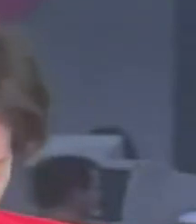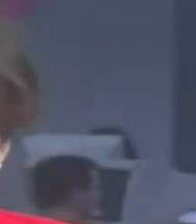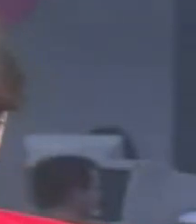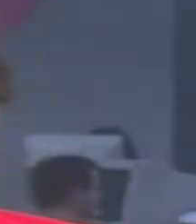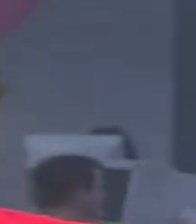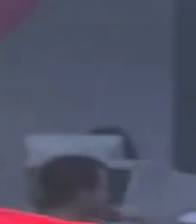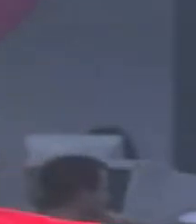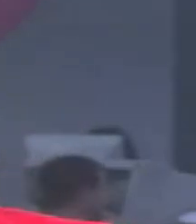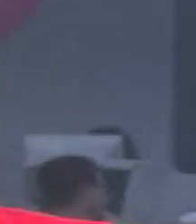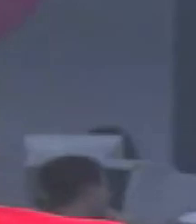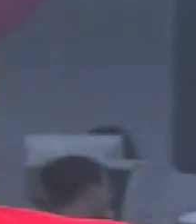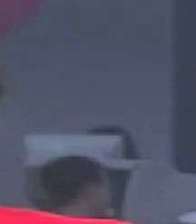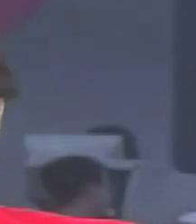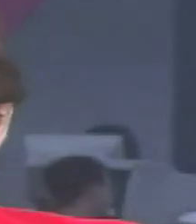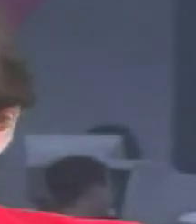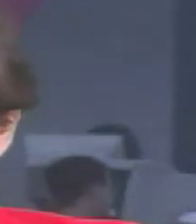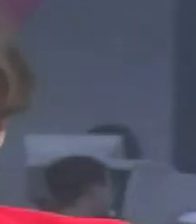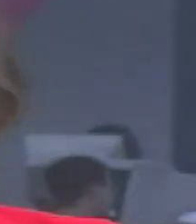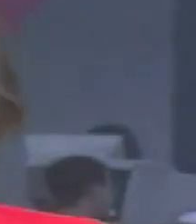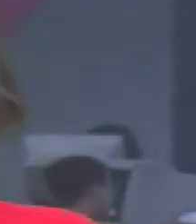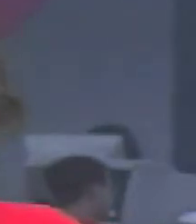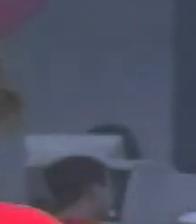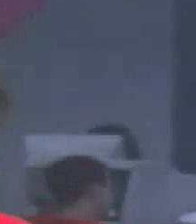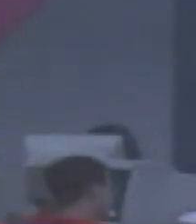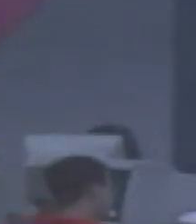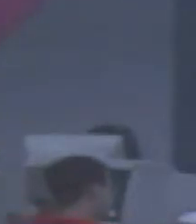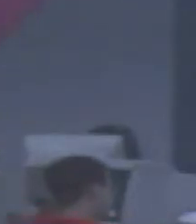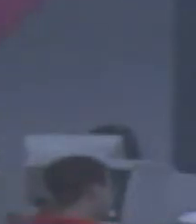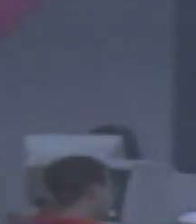disse que os